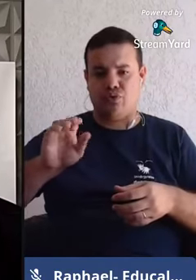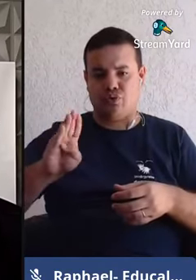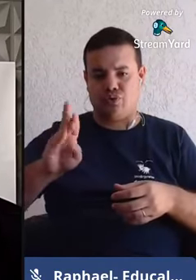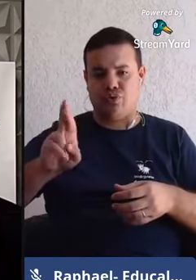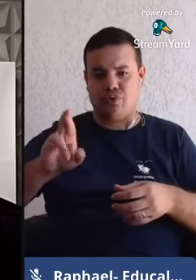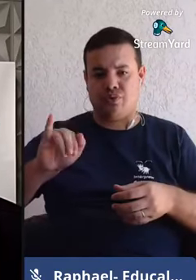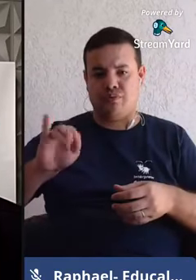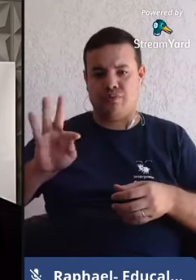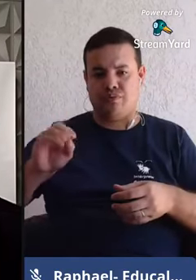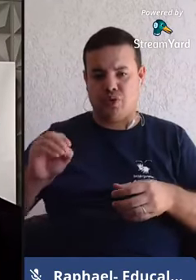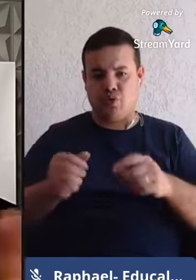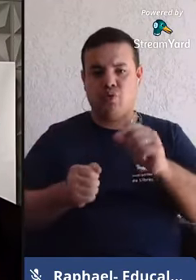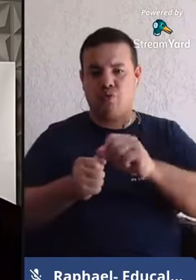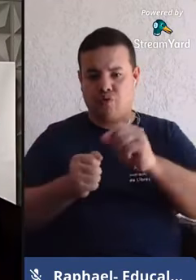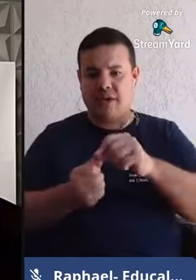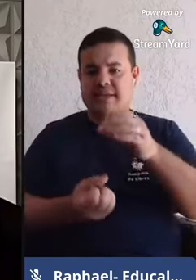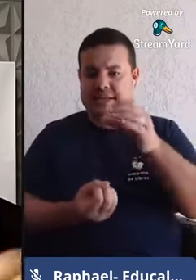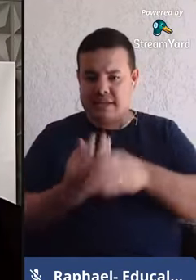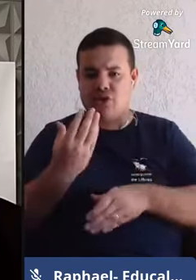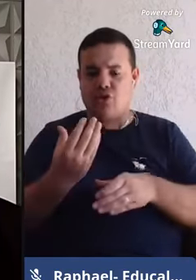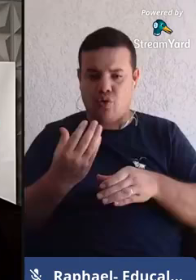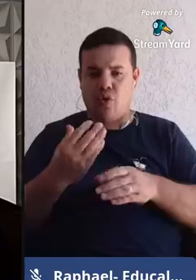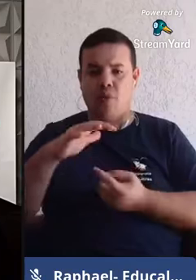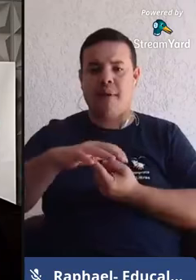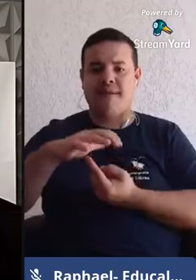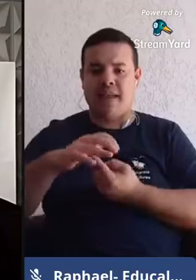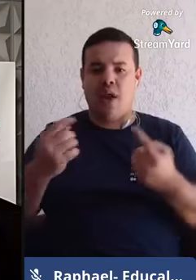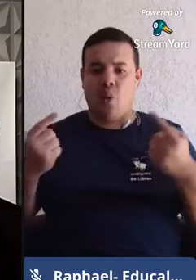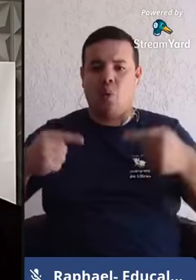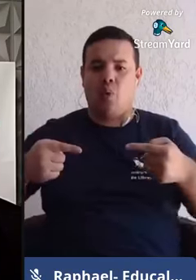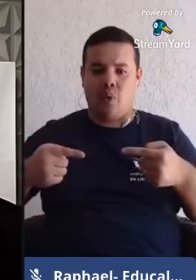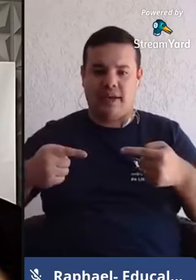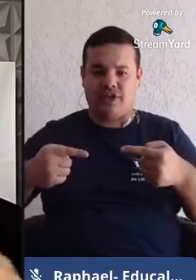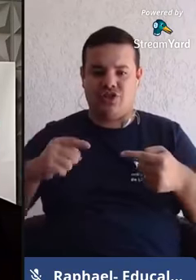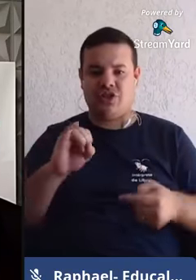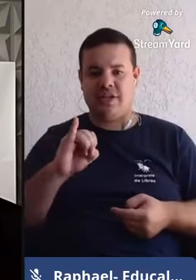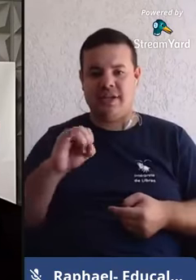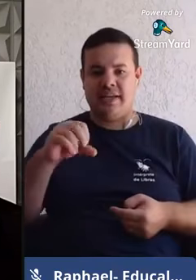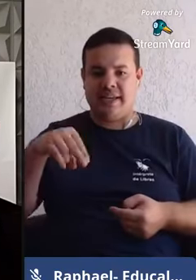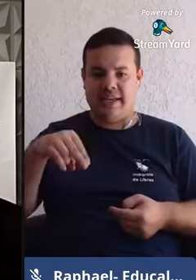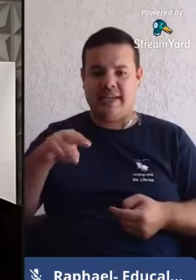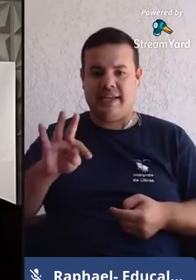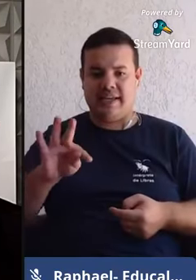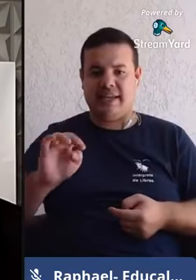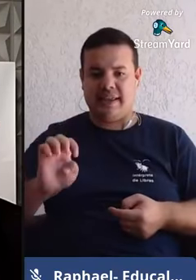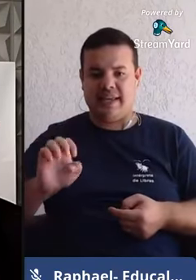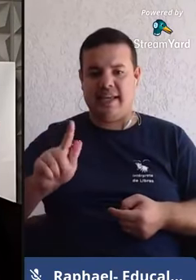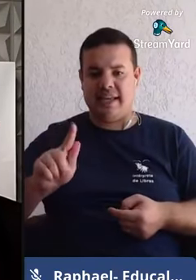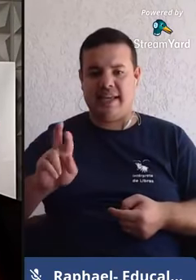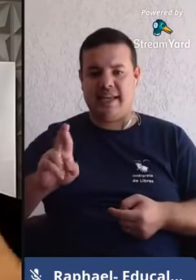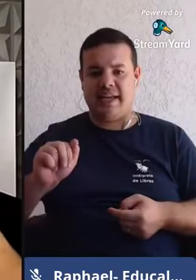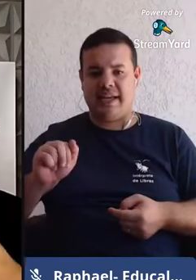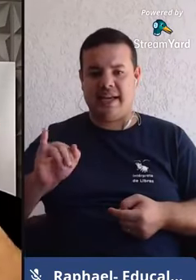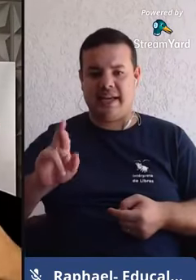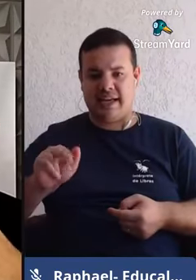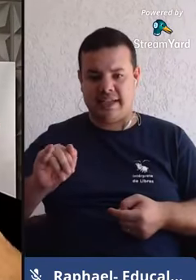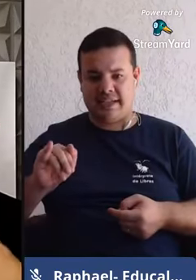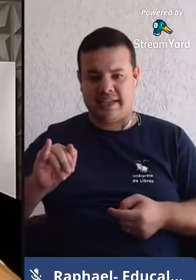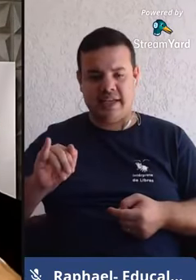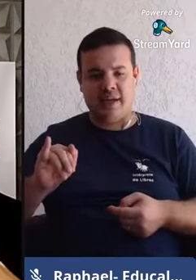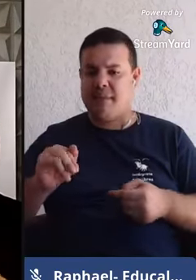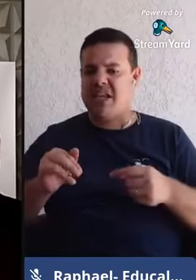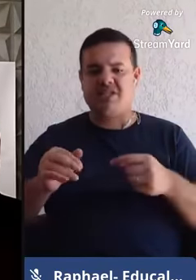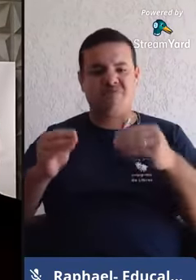você lembra disso, e a Integrare também acabou. E a gente ficou nesse segmento, nesse mercado, sem feira. Mas não era a época, não